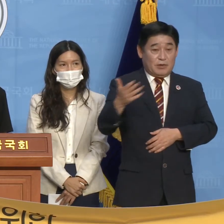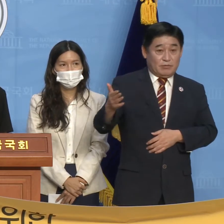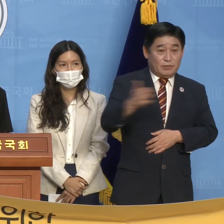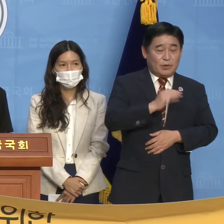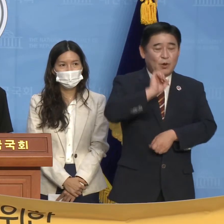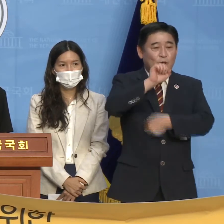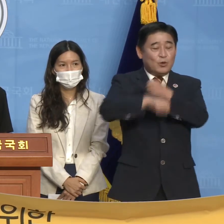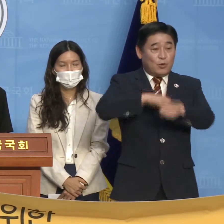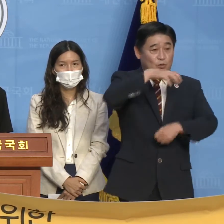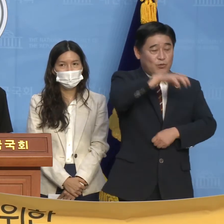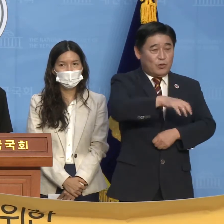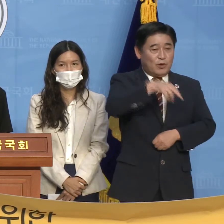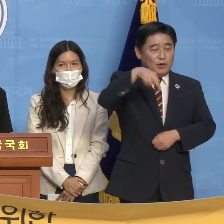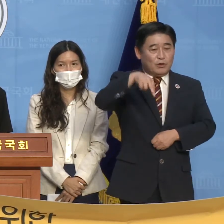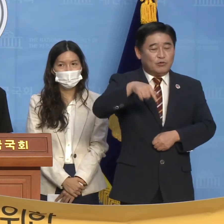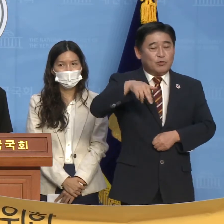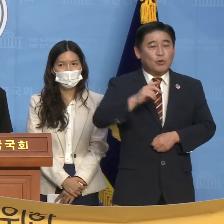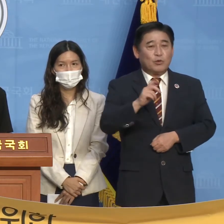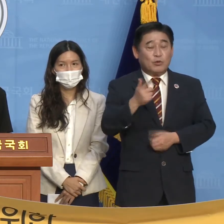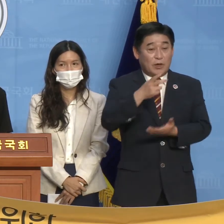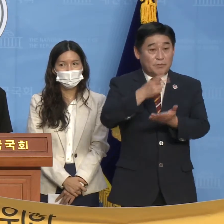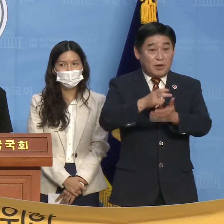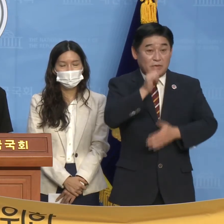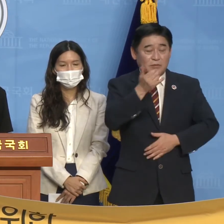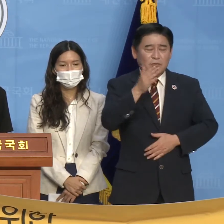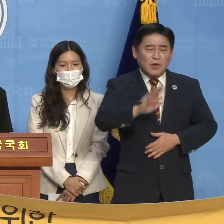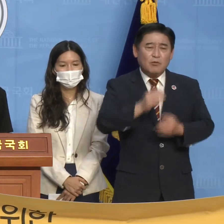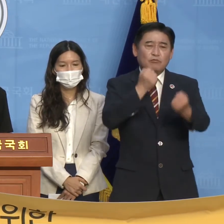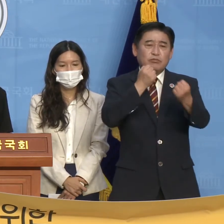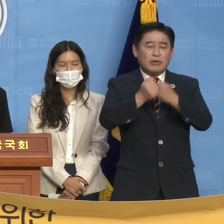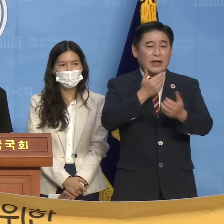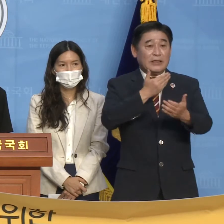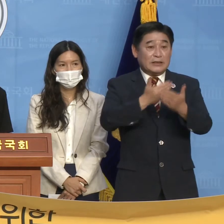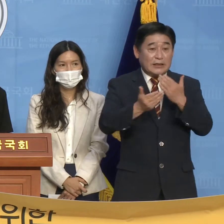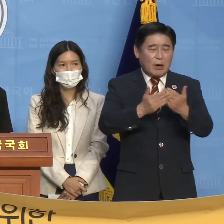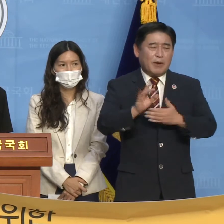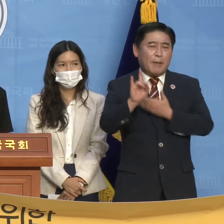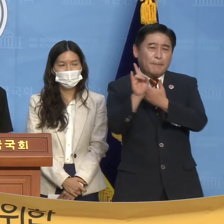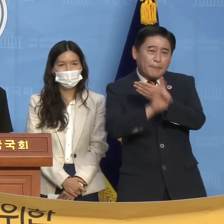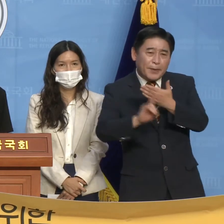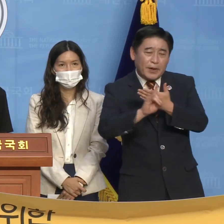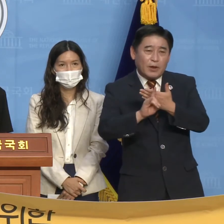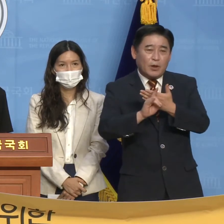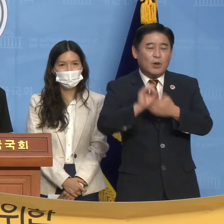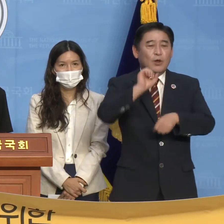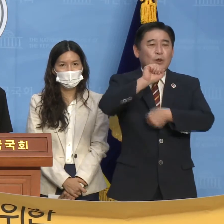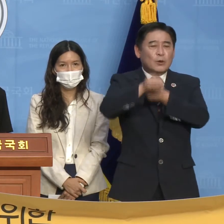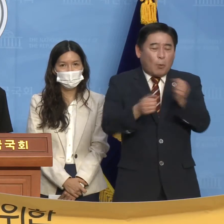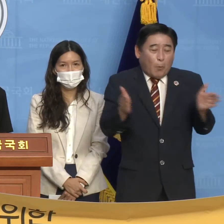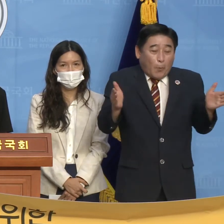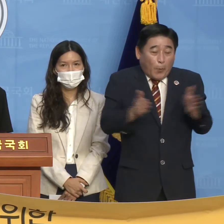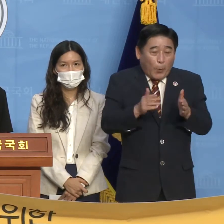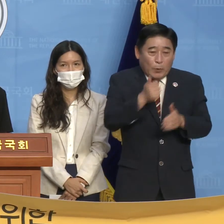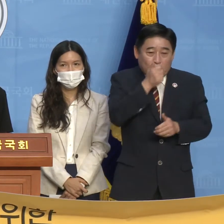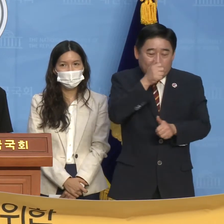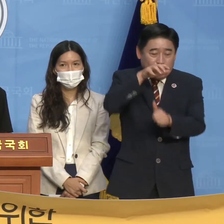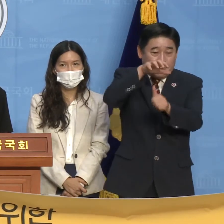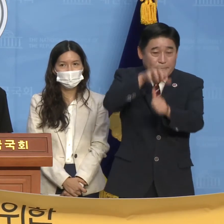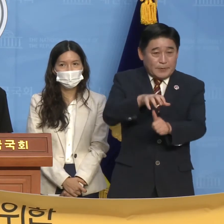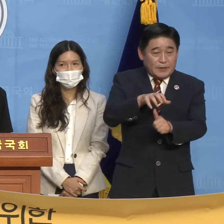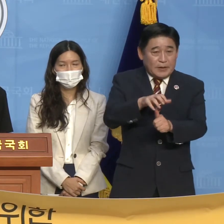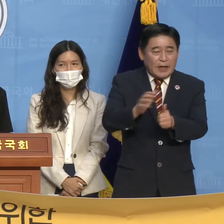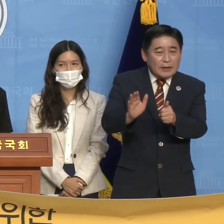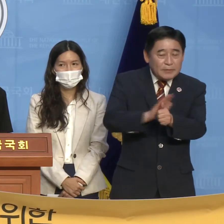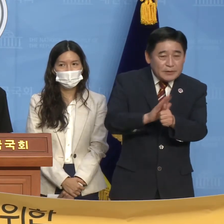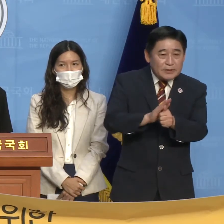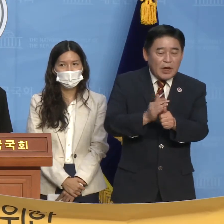2017년부터 동물원 수족관법이 시행되고 있는데도 불구하고 체험이라는 명목으로 동물을 좁은 실내에 전시하며